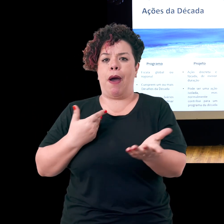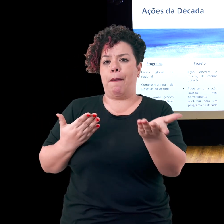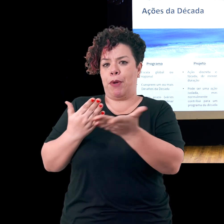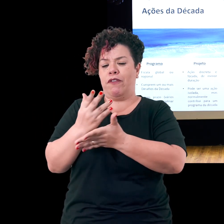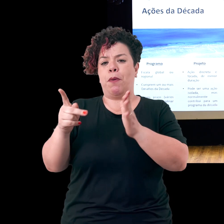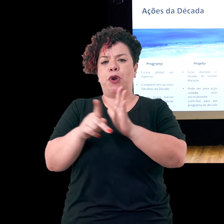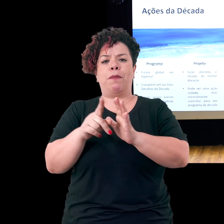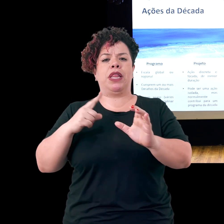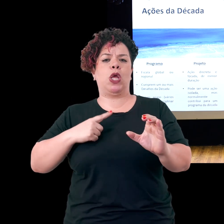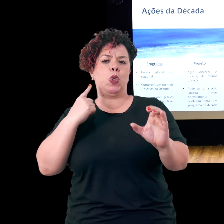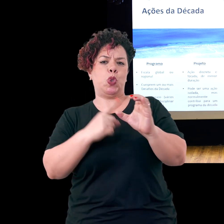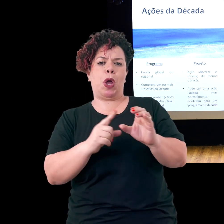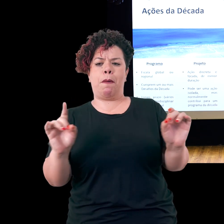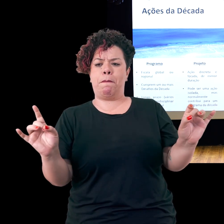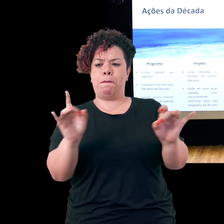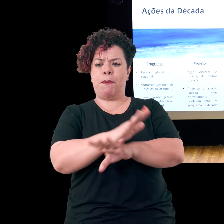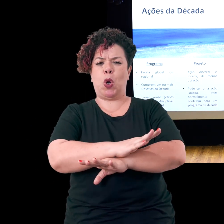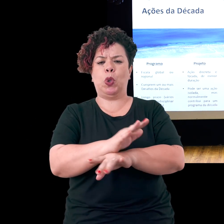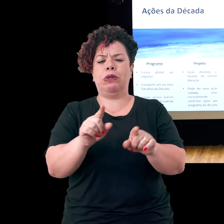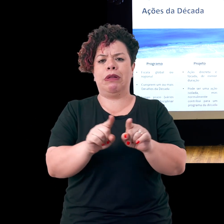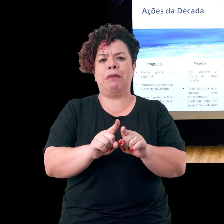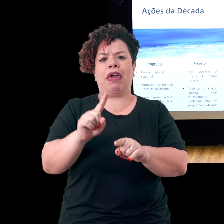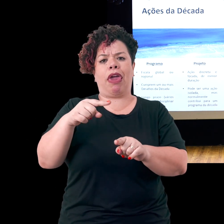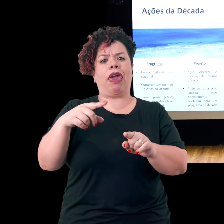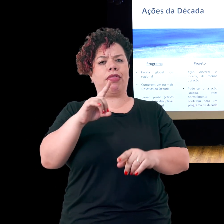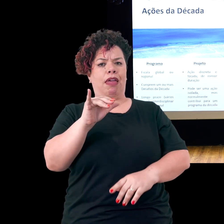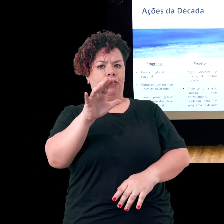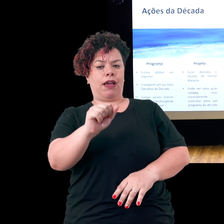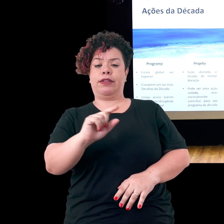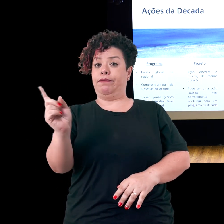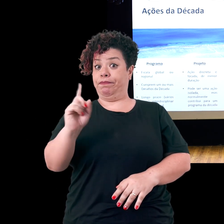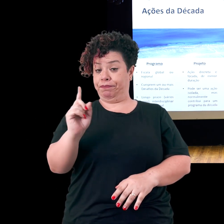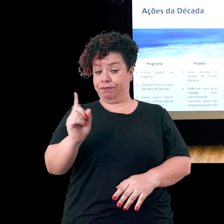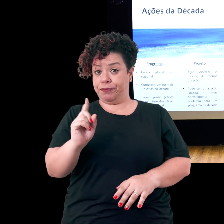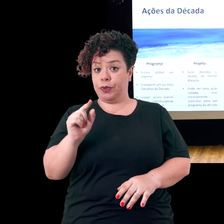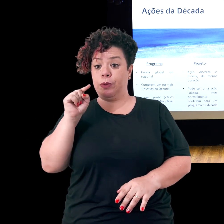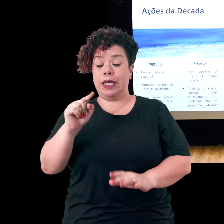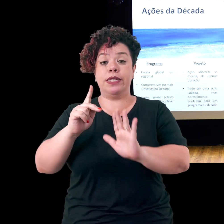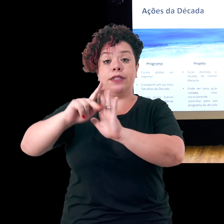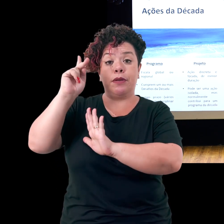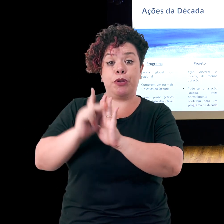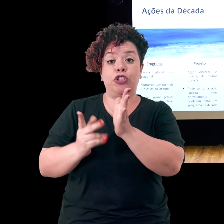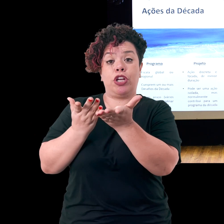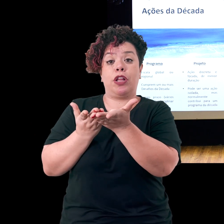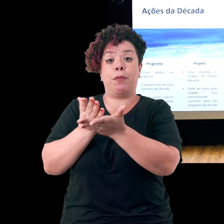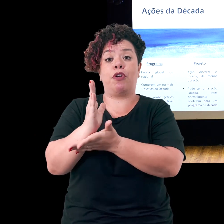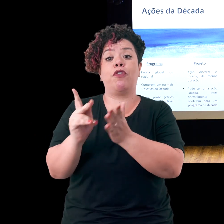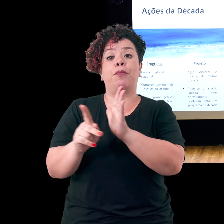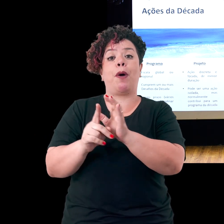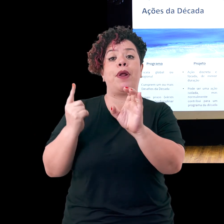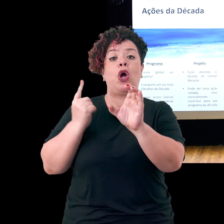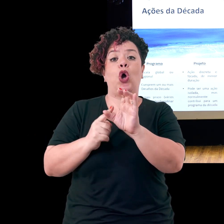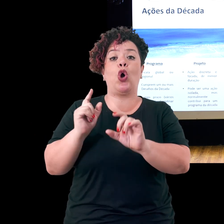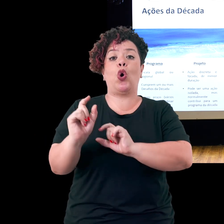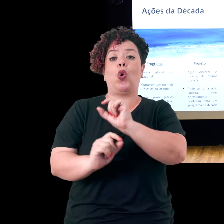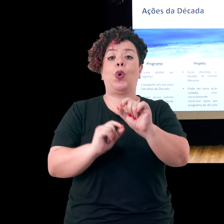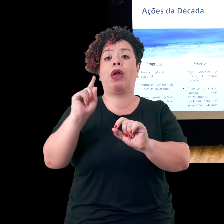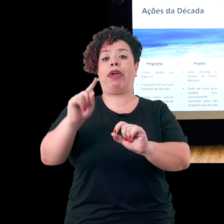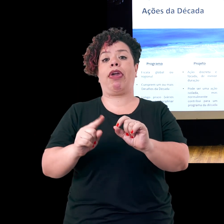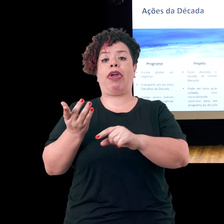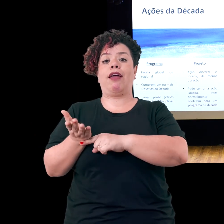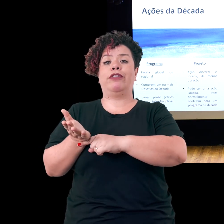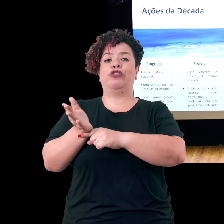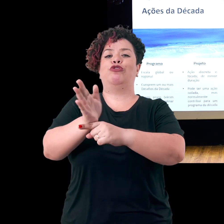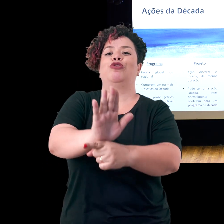projeto no CNPq, eu vou vincular como projeto da década. Não é assim. Esse projeto que você aprovou no CNPq, ele entra como